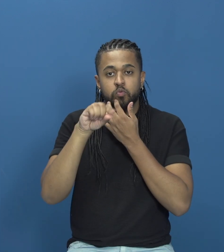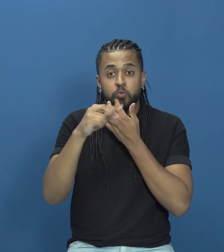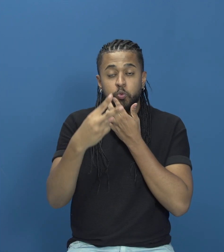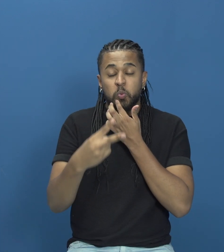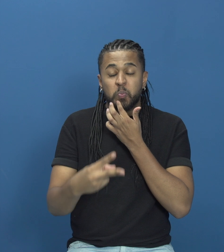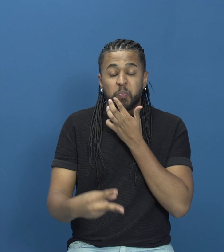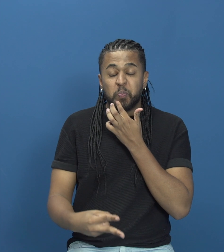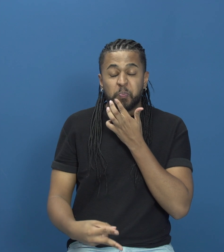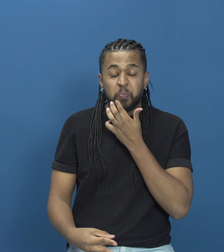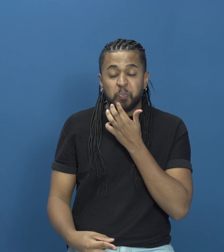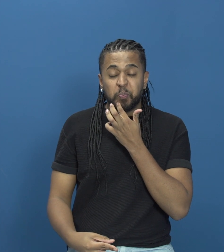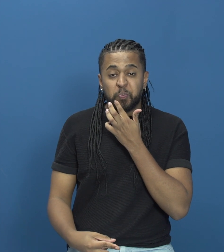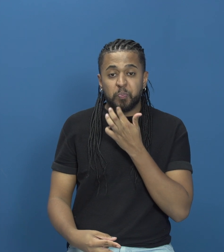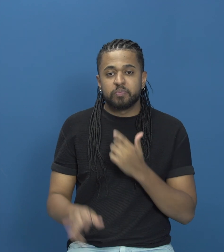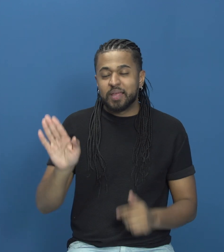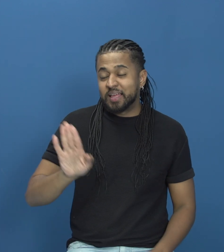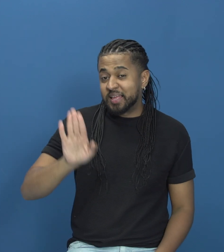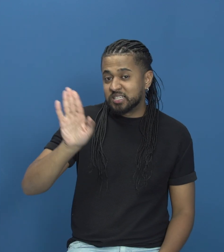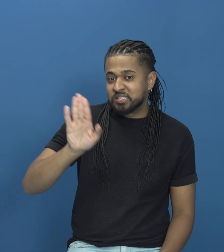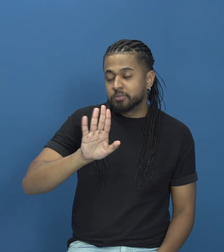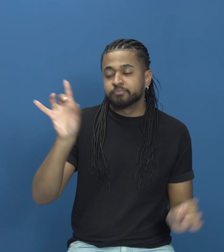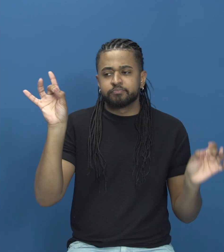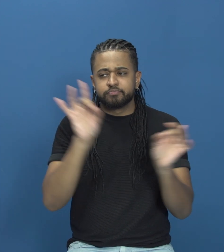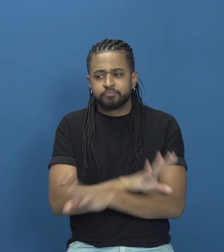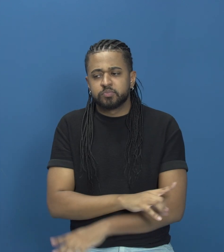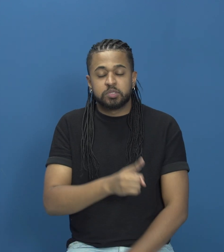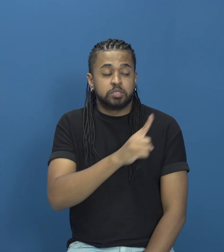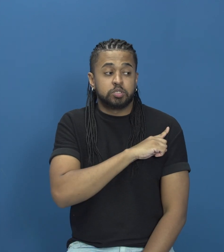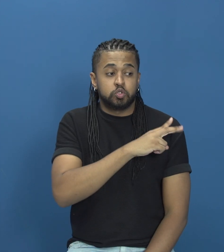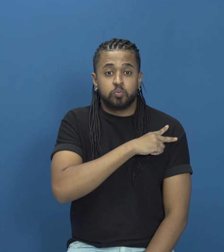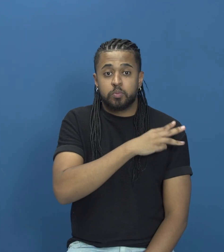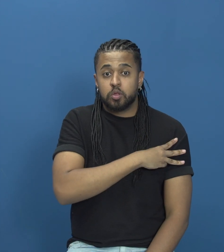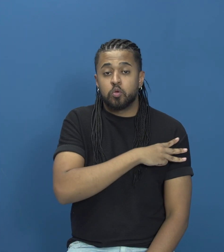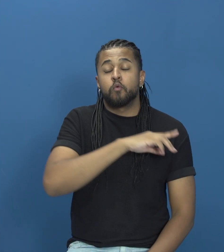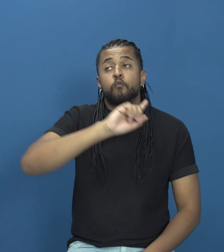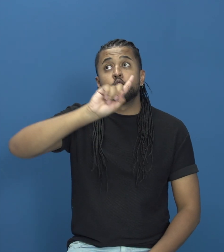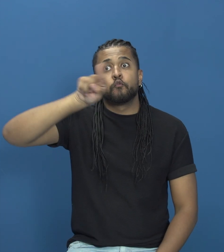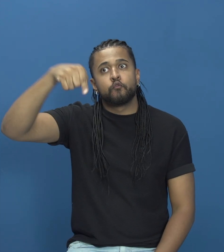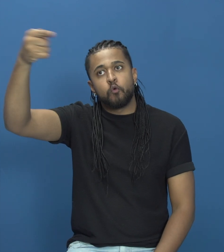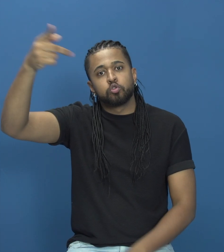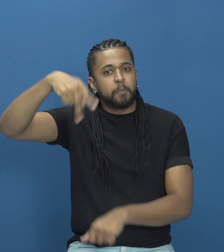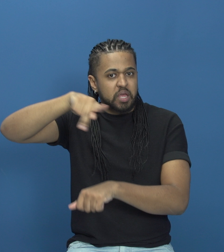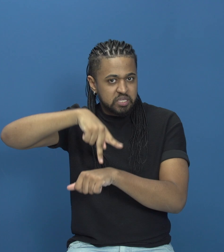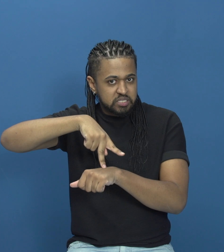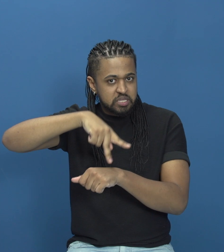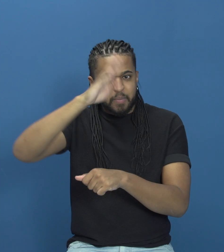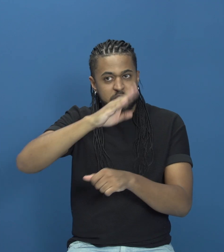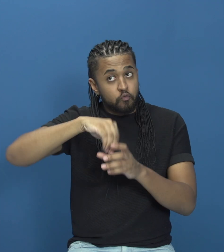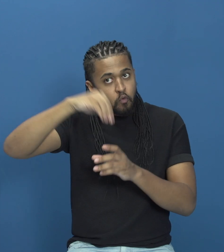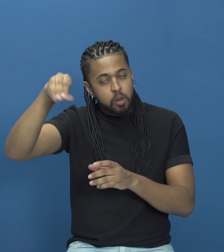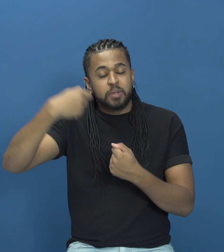9.2. Os candidatos às candidatas que concluíram o ensino médio fora do Brasil devem anexar o